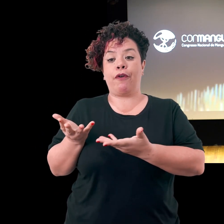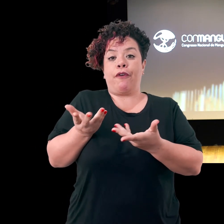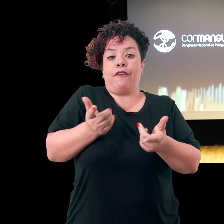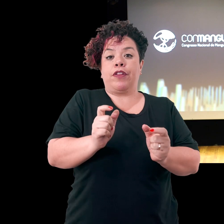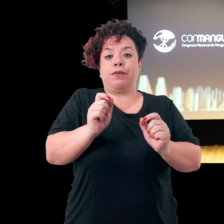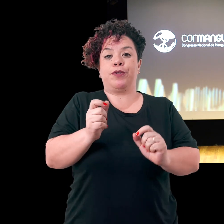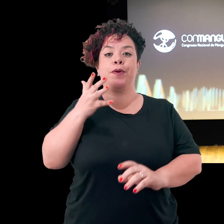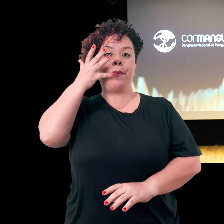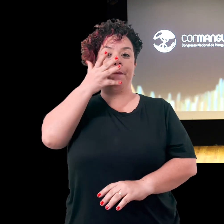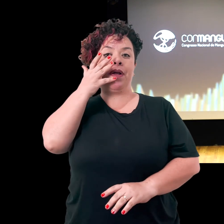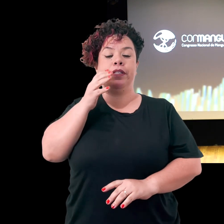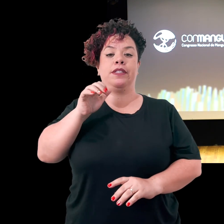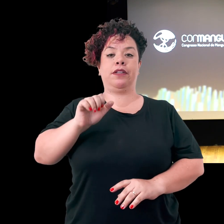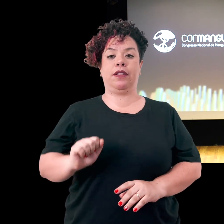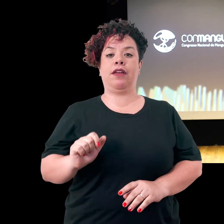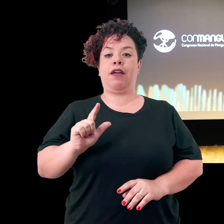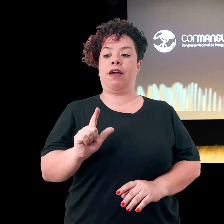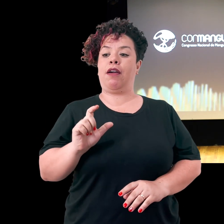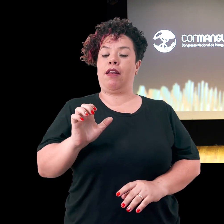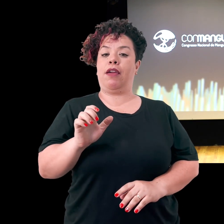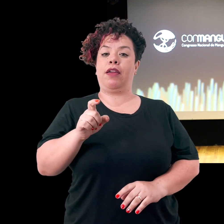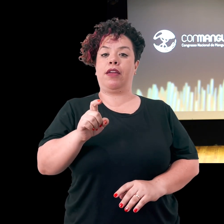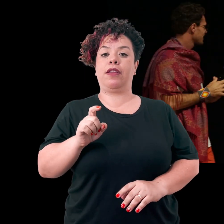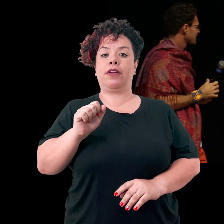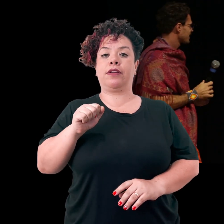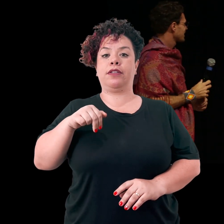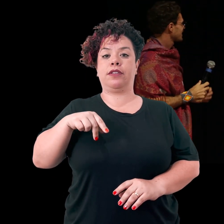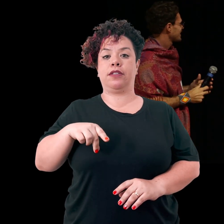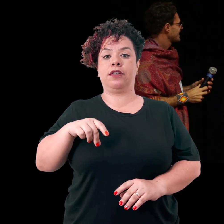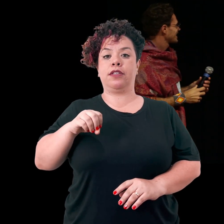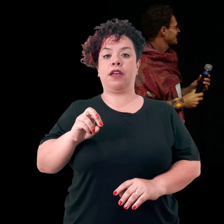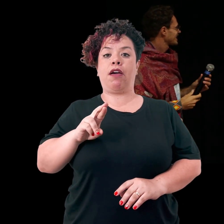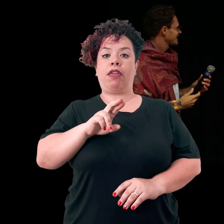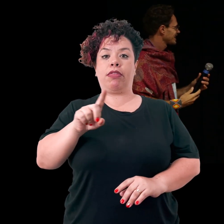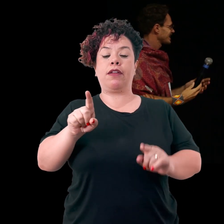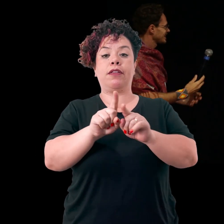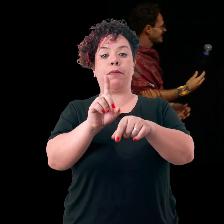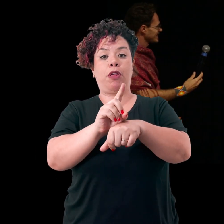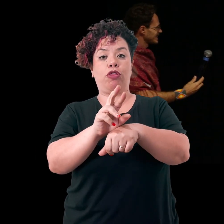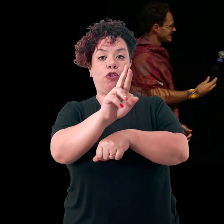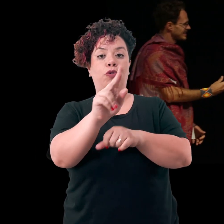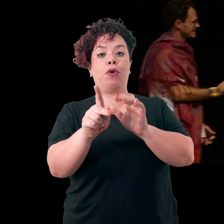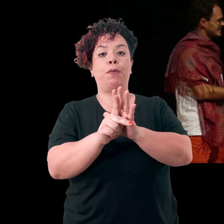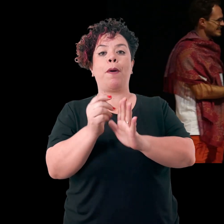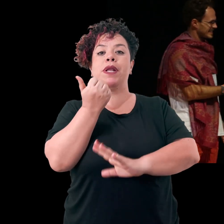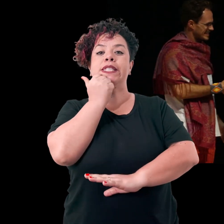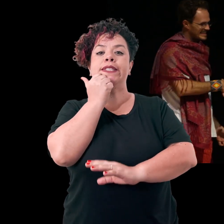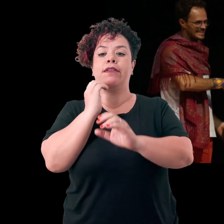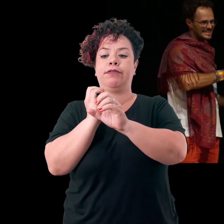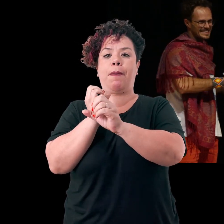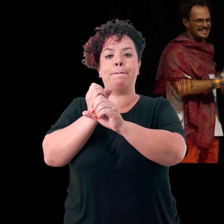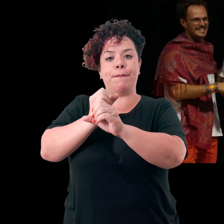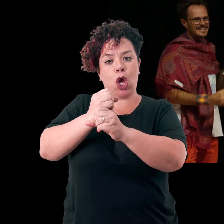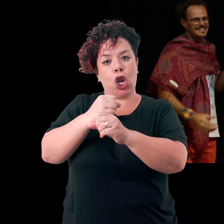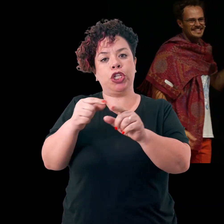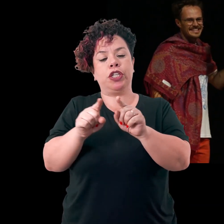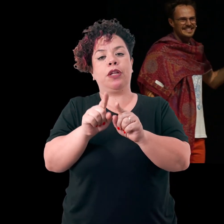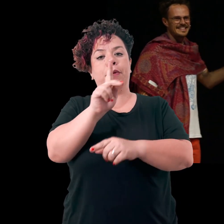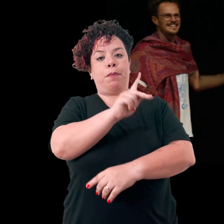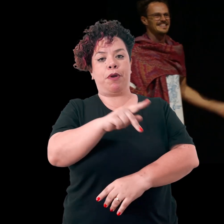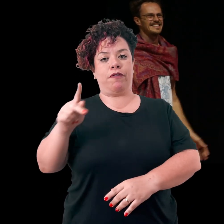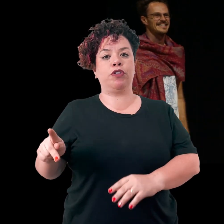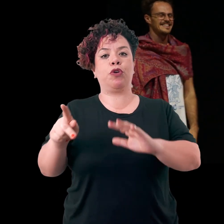Chamamos ao palco o nosso palestrante Alexander Turra. Ele é doutor em Ciências Biológicas, está como professor